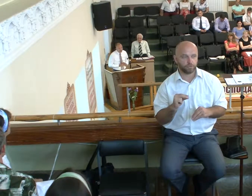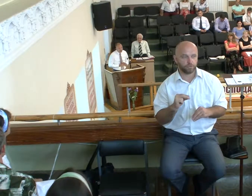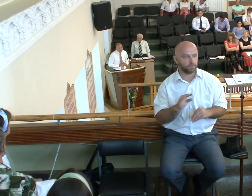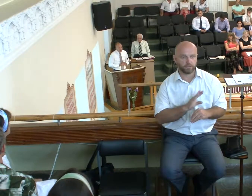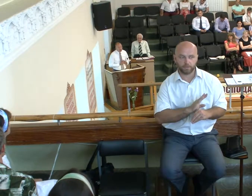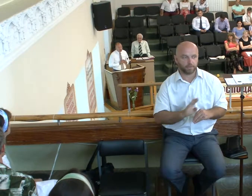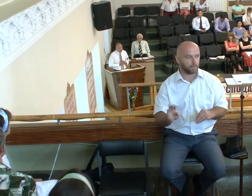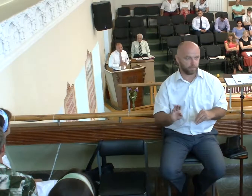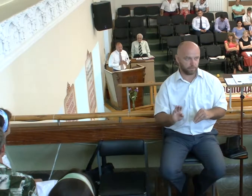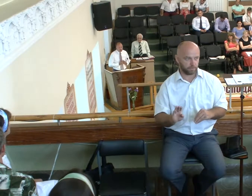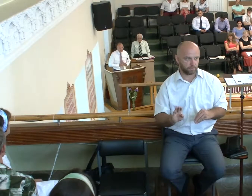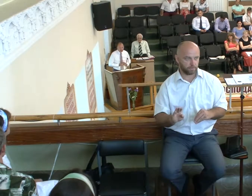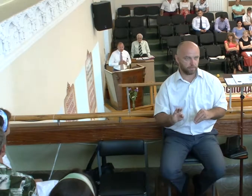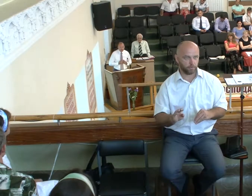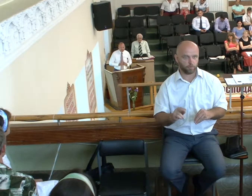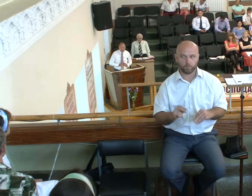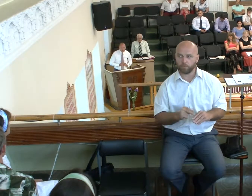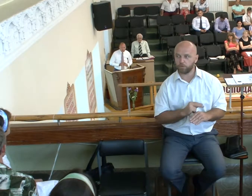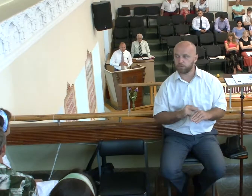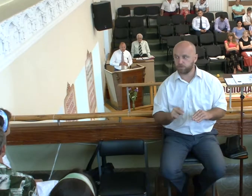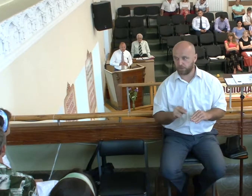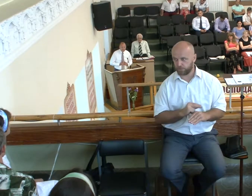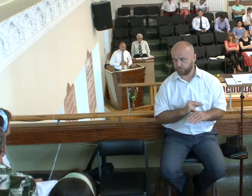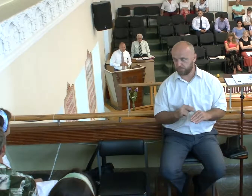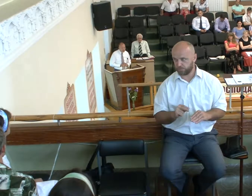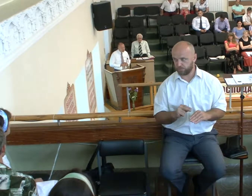болен, и в его крови нет